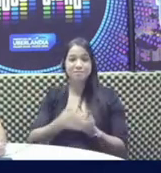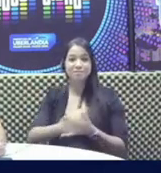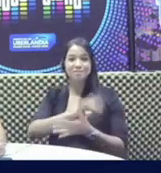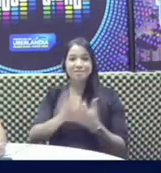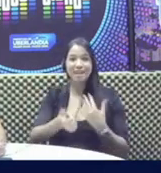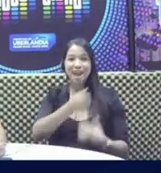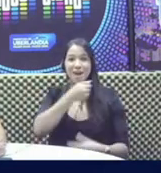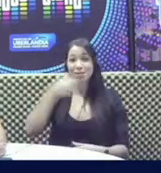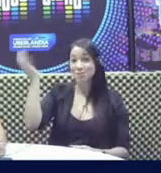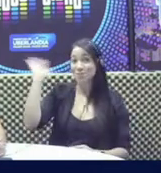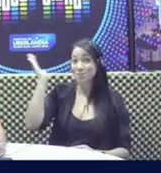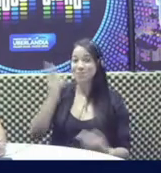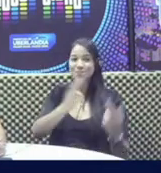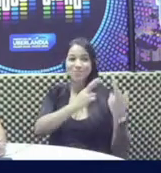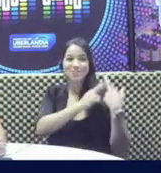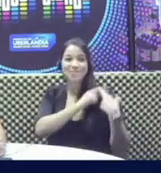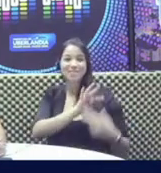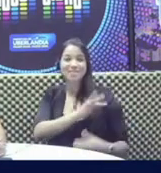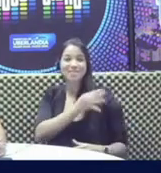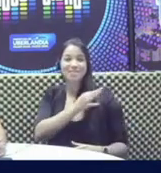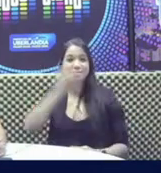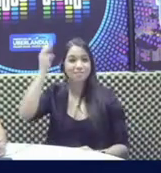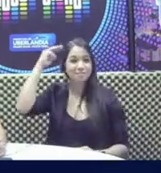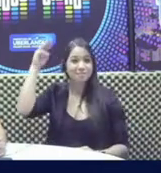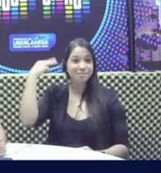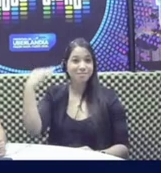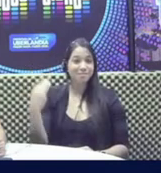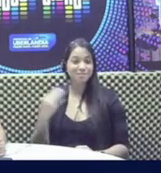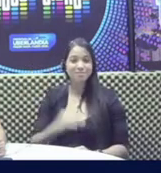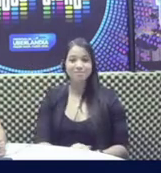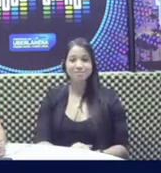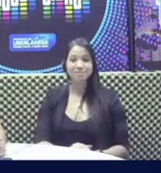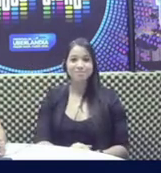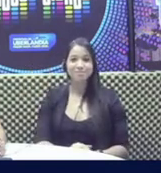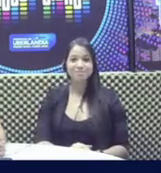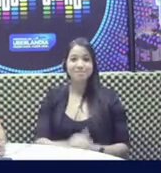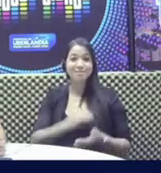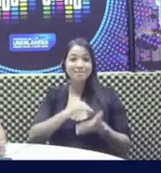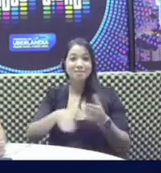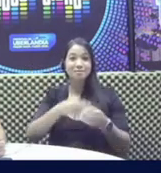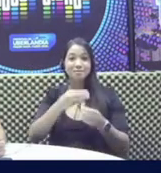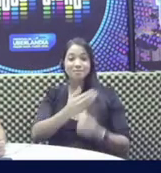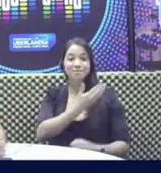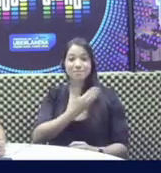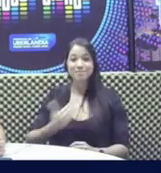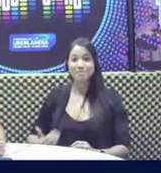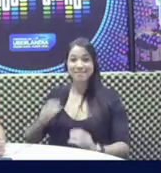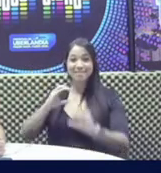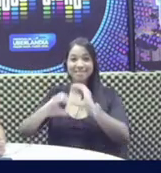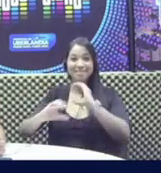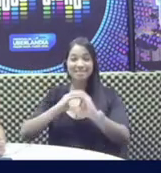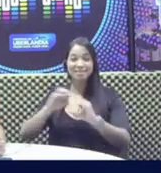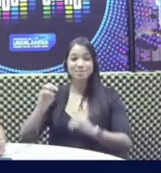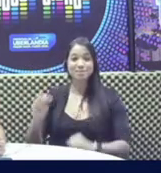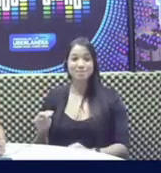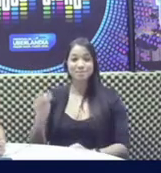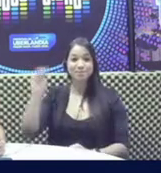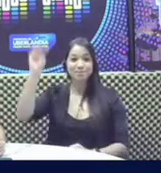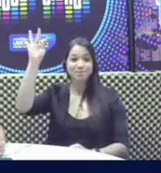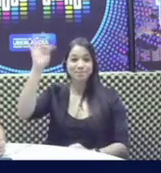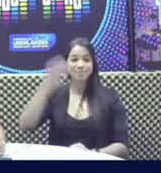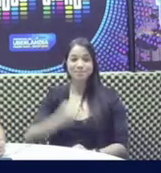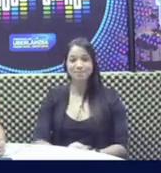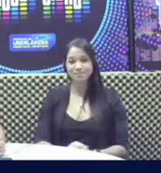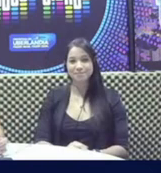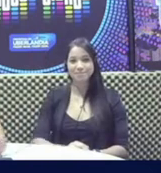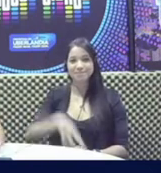Tradução em Libras, Amanda Valentim. Responsável técnico, Matheus Queiroz. Secretário Municipal de Governo e Comunicação, Marco